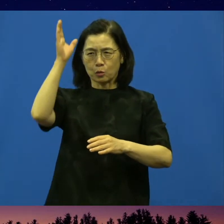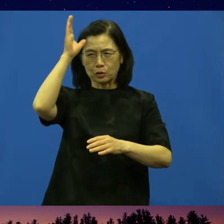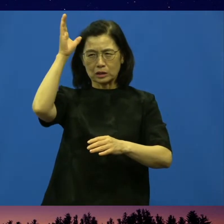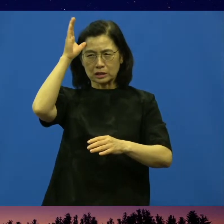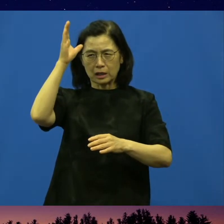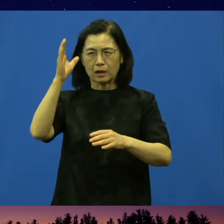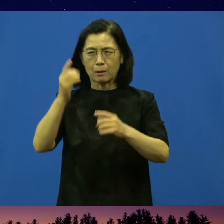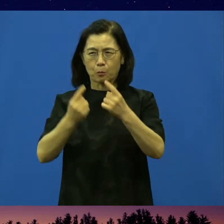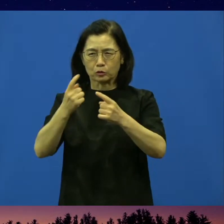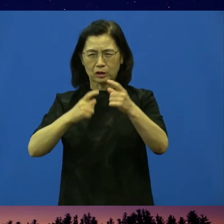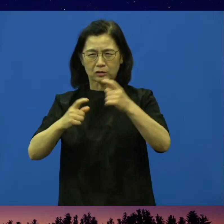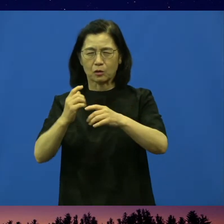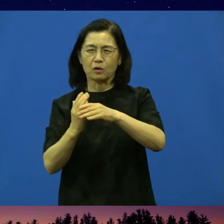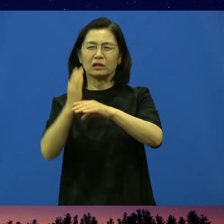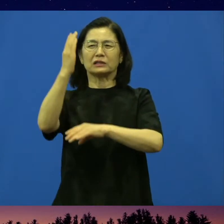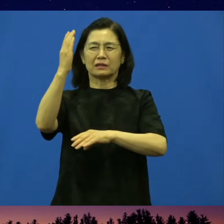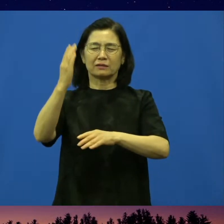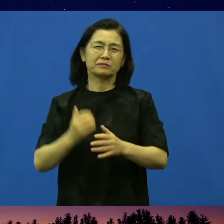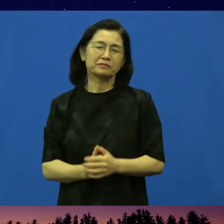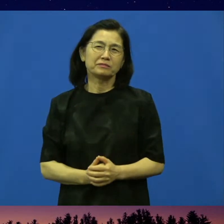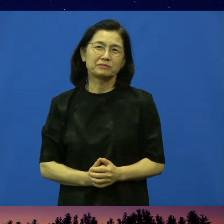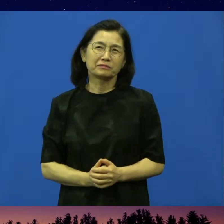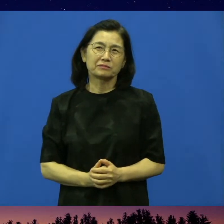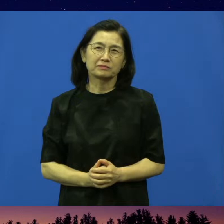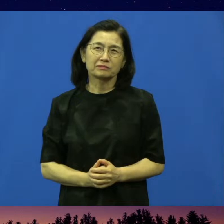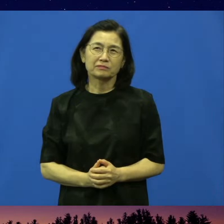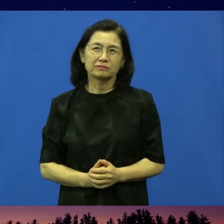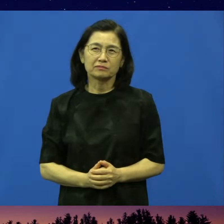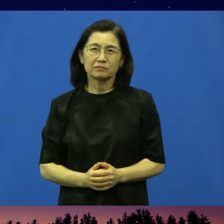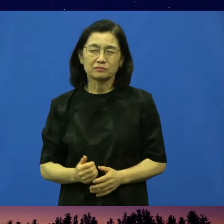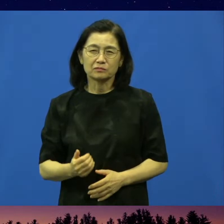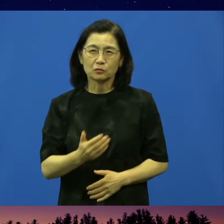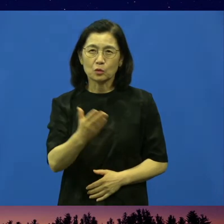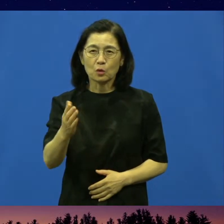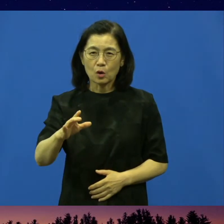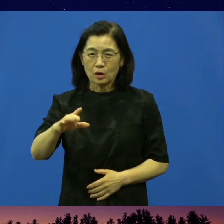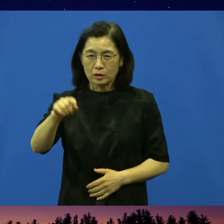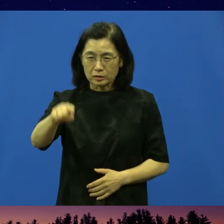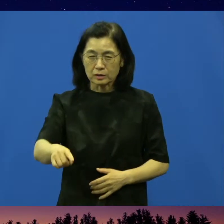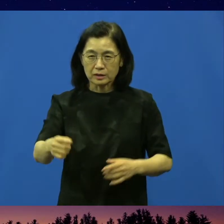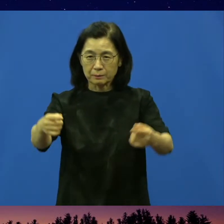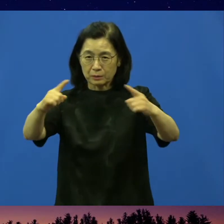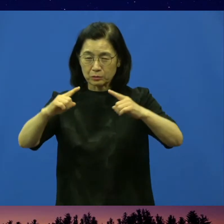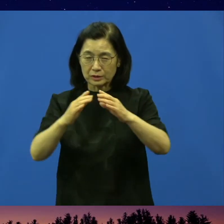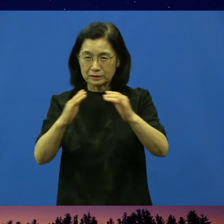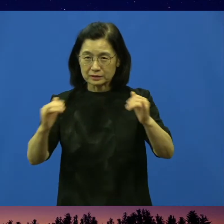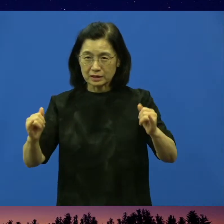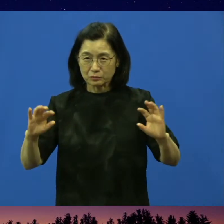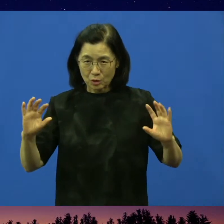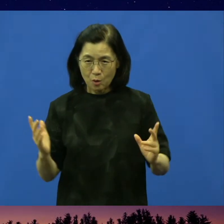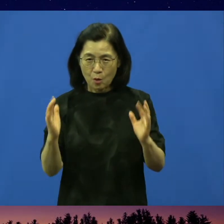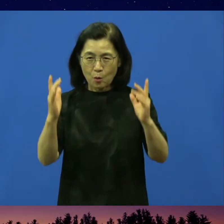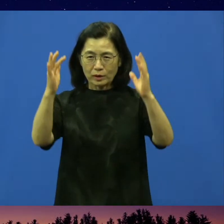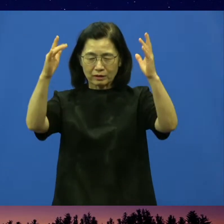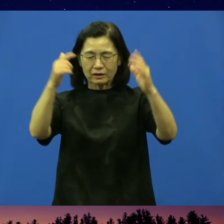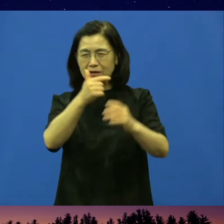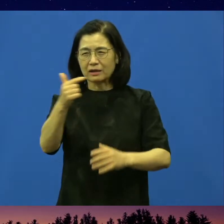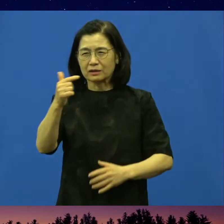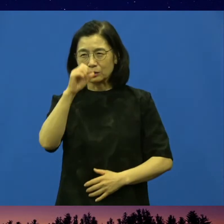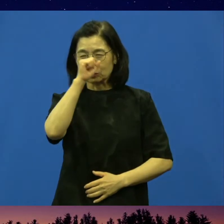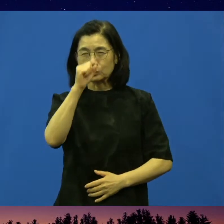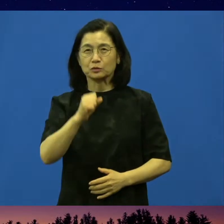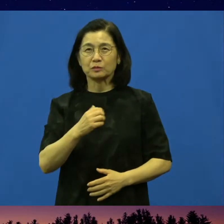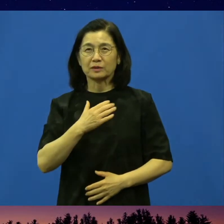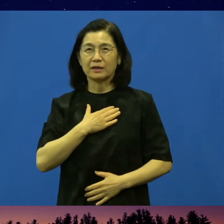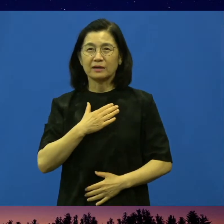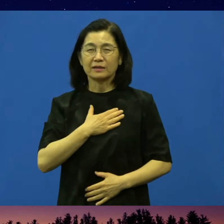계속 늘어나고 있는데 이렇게 환영해 주시니까 감사를 드립니다. 저는 안식일을 좀 지냈는데요.